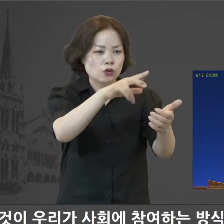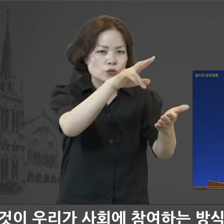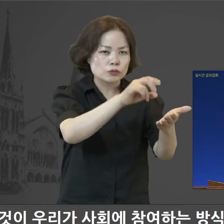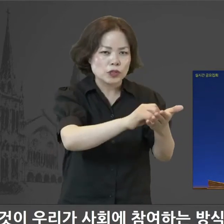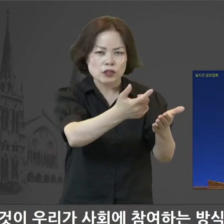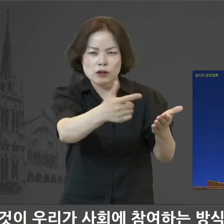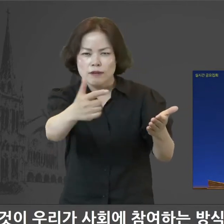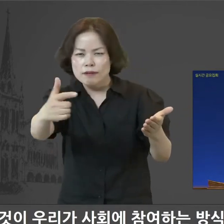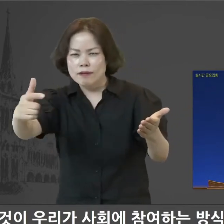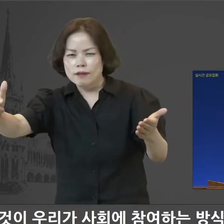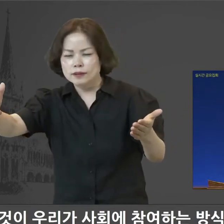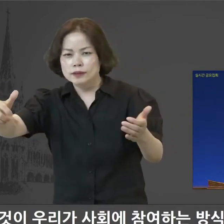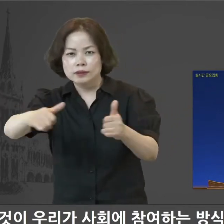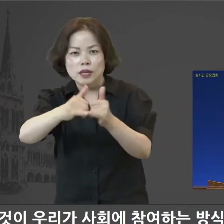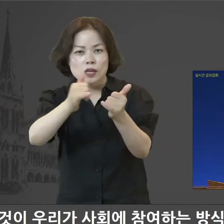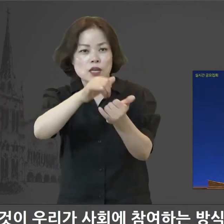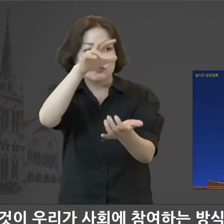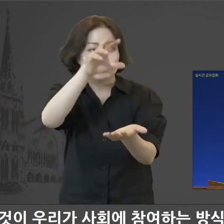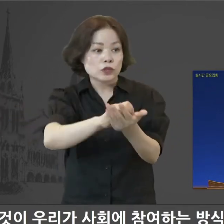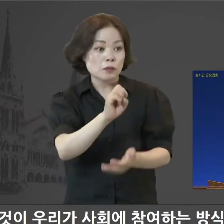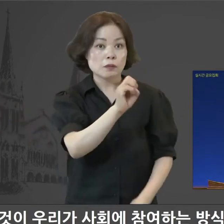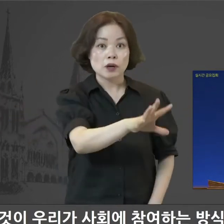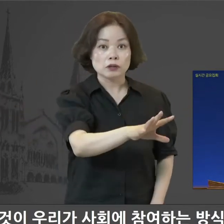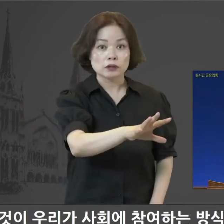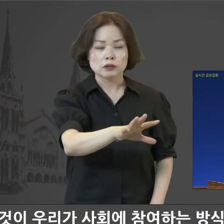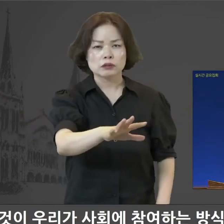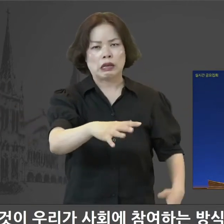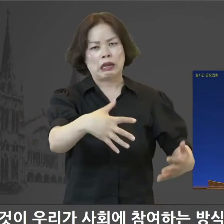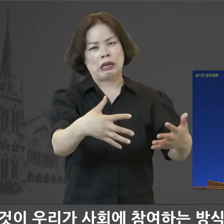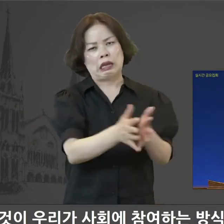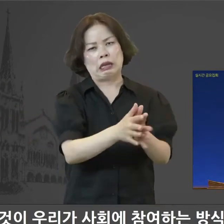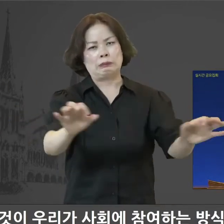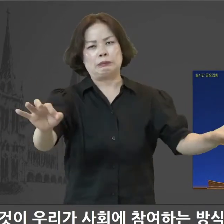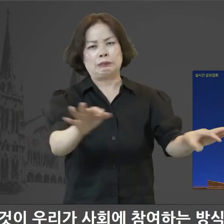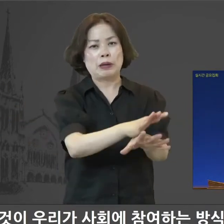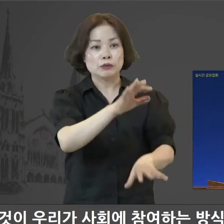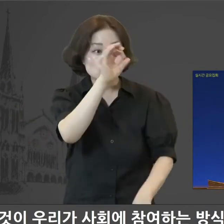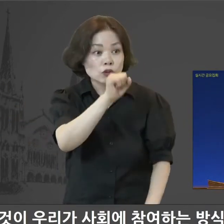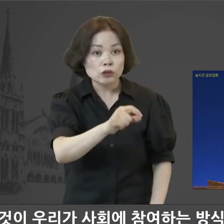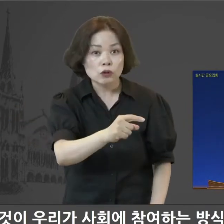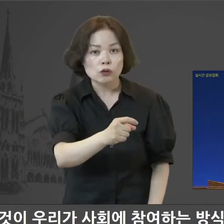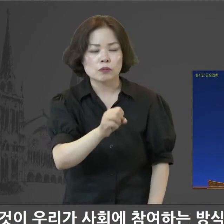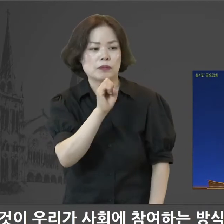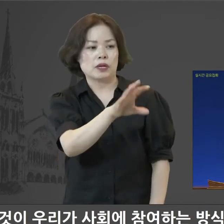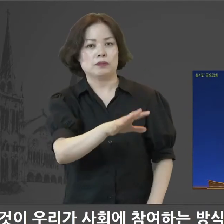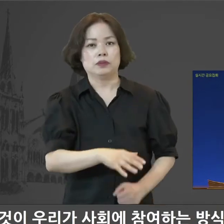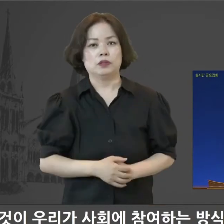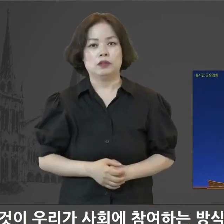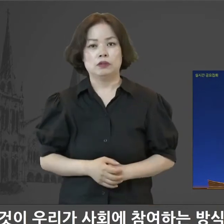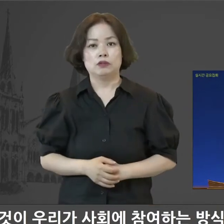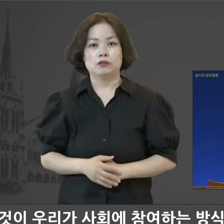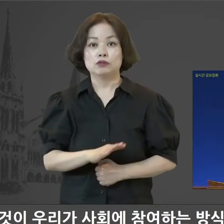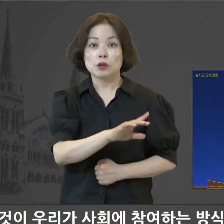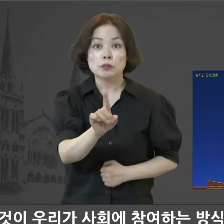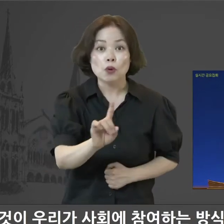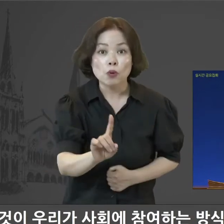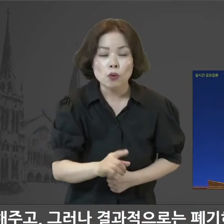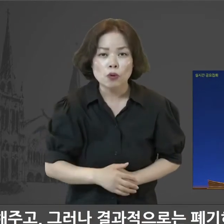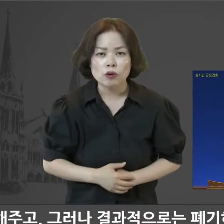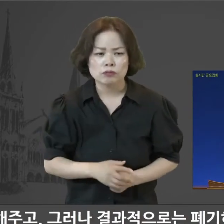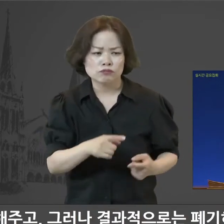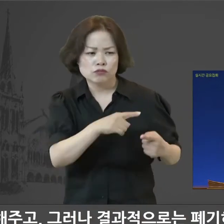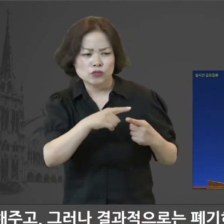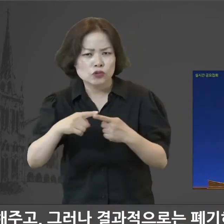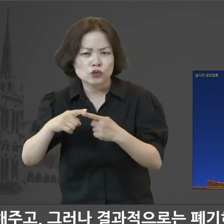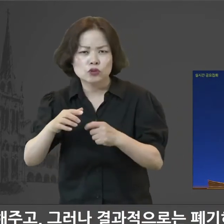기타 등등 여러 가지 사회 문제를 야기하니까 폐기하시는 게 맞겠죠? 이런 식으로 반응해야 돼요. 근데 우리가 뭐라고 했어요?